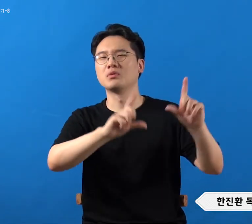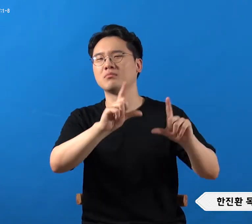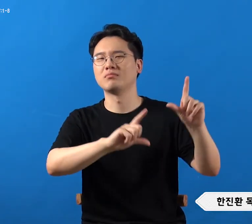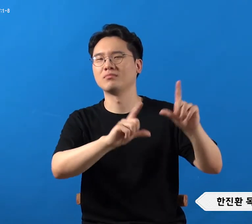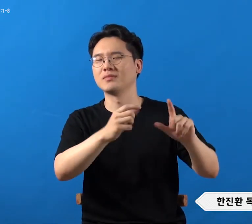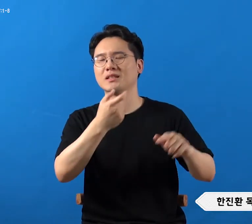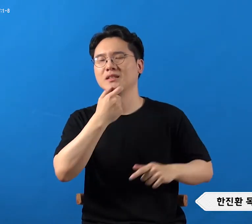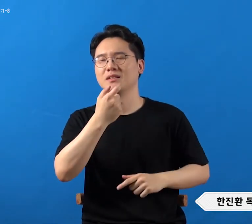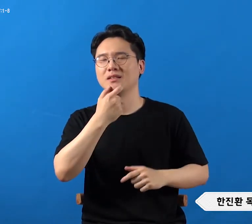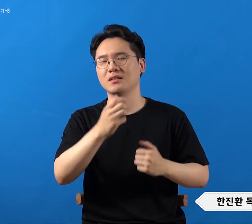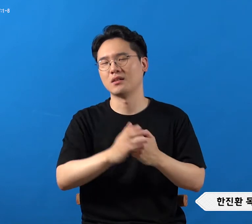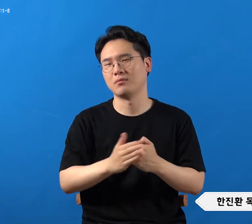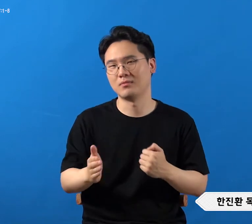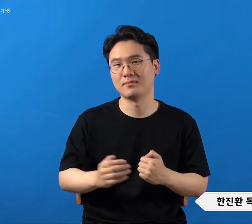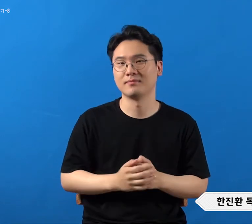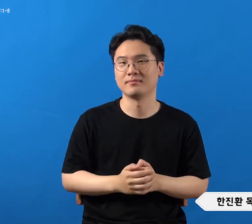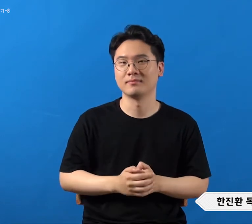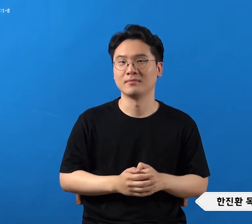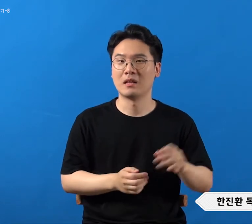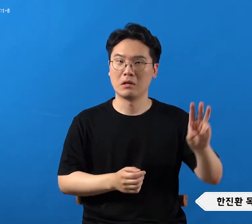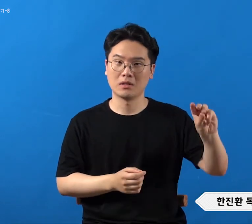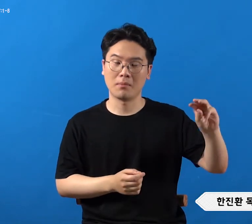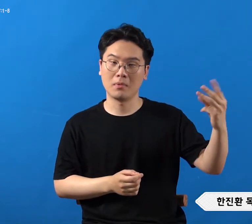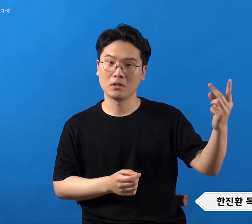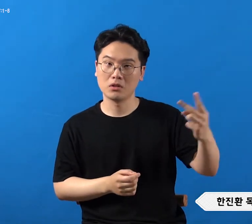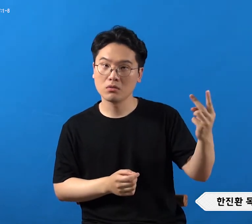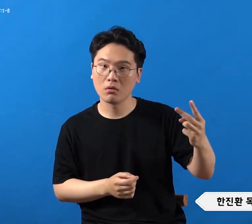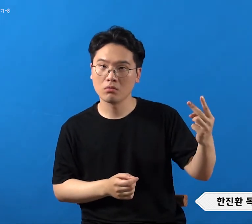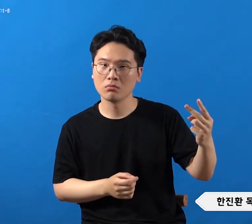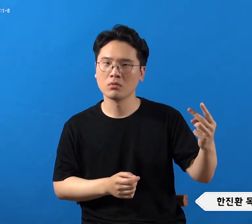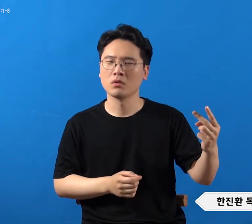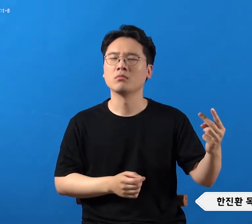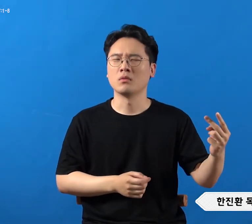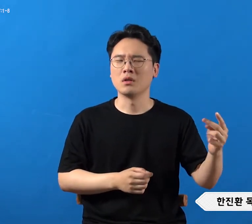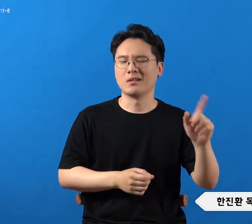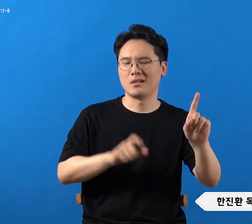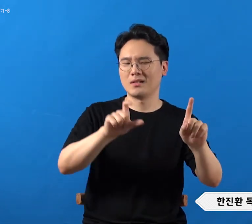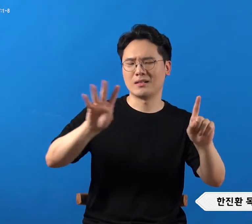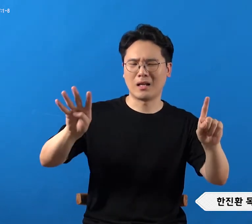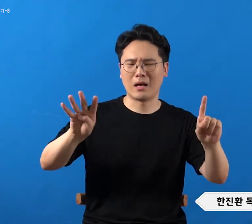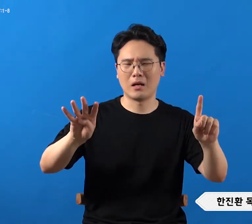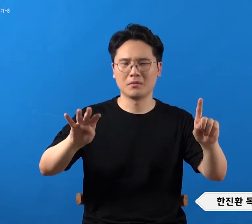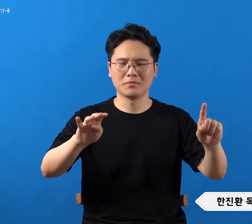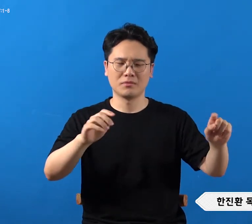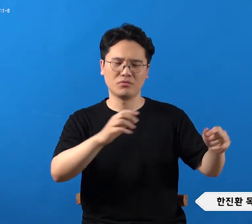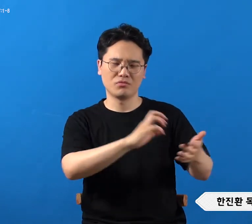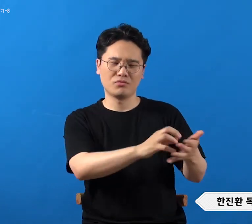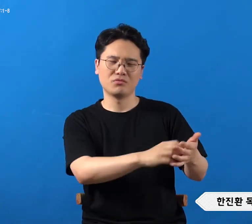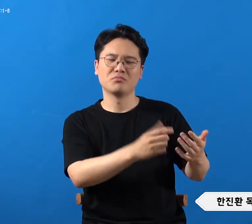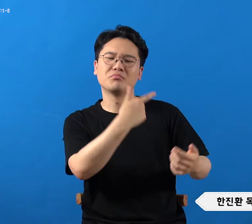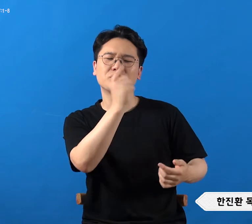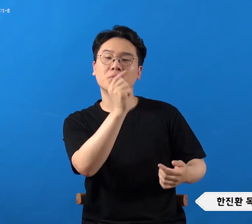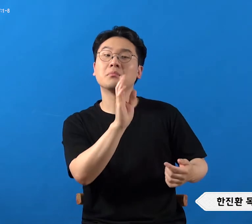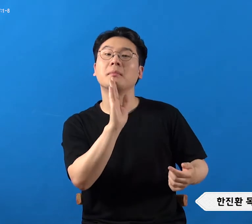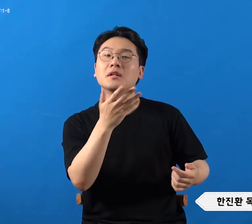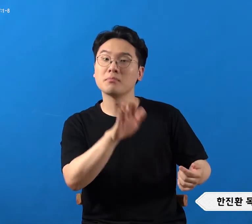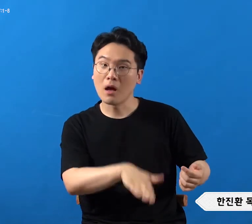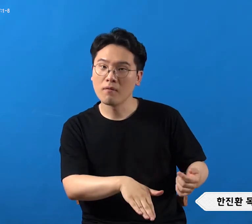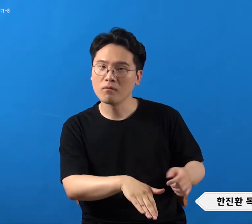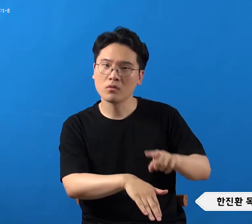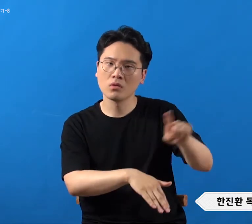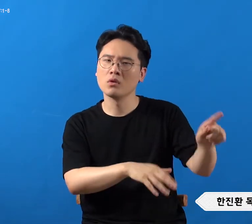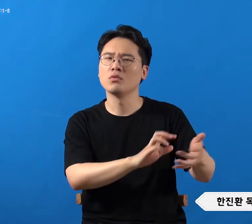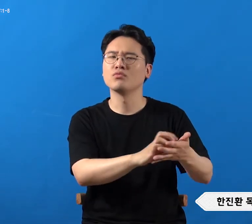32,000명 있었으면 비록 1대4기는 하지만은 그래도 우리가 죽기 살기로 싸워서 우리가 이긴 것이다